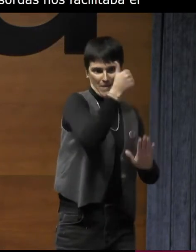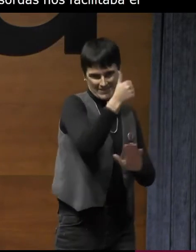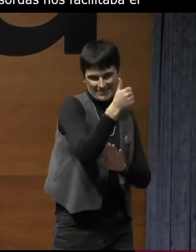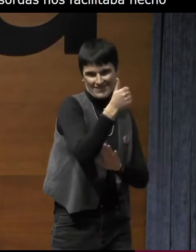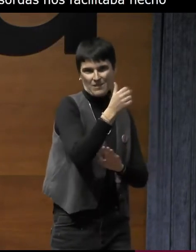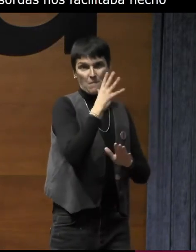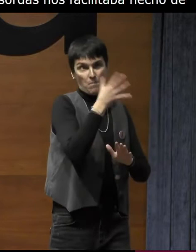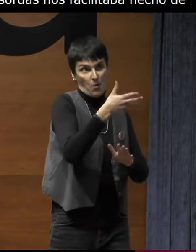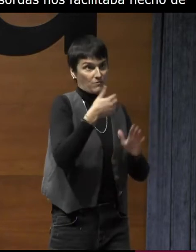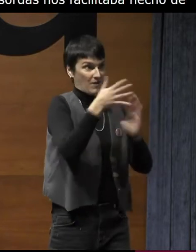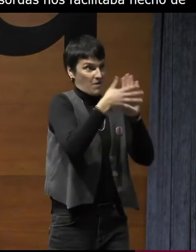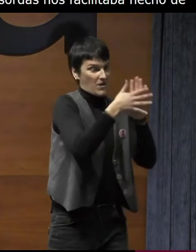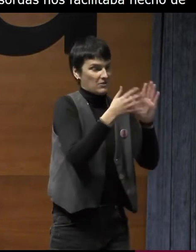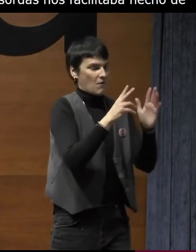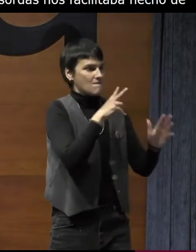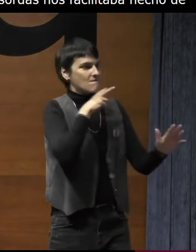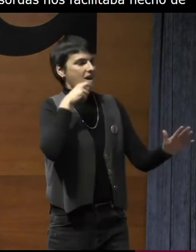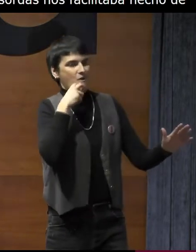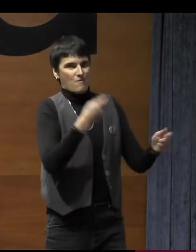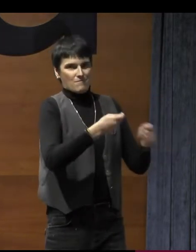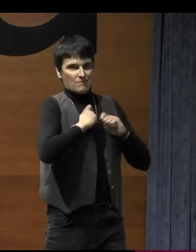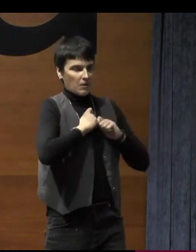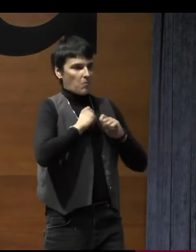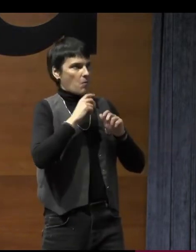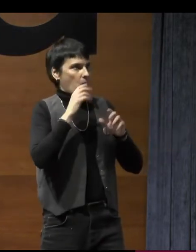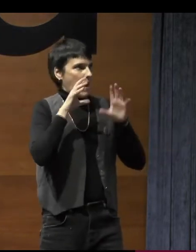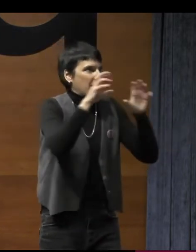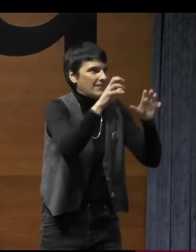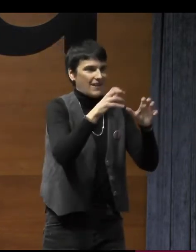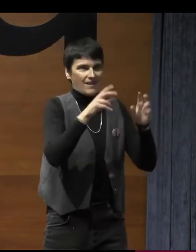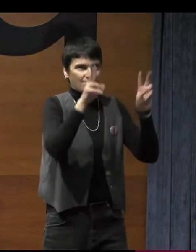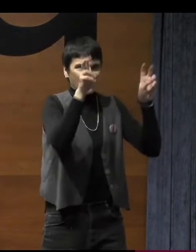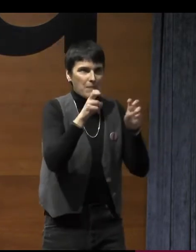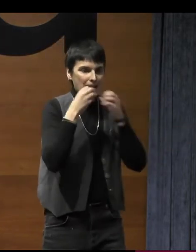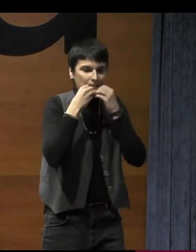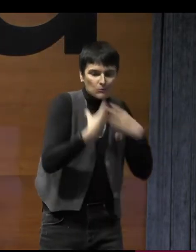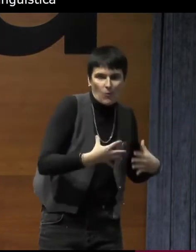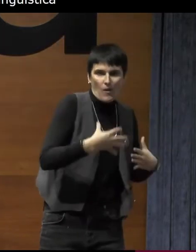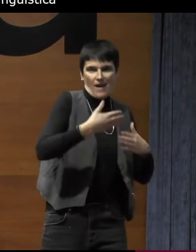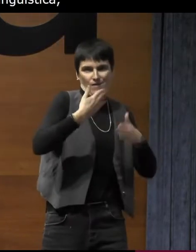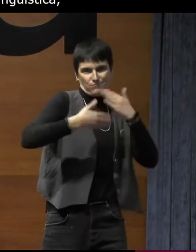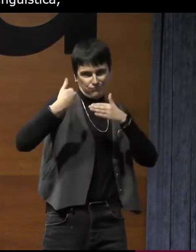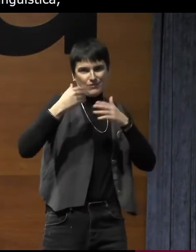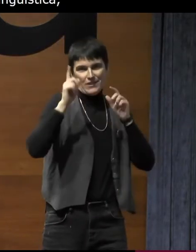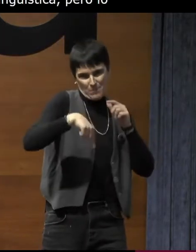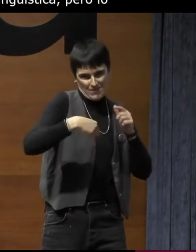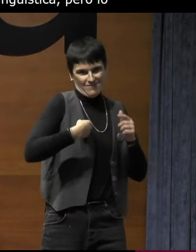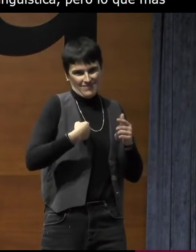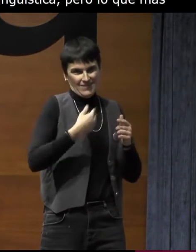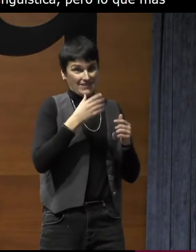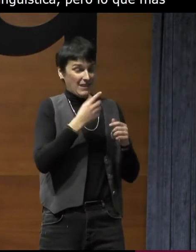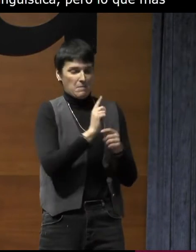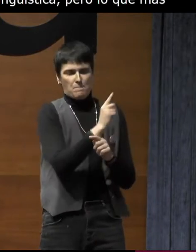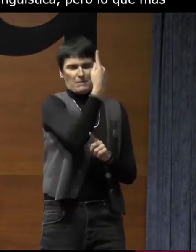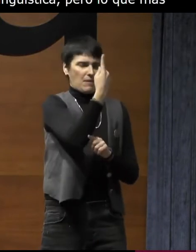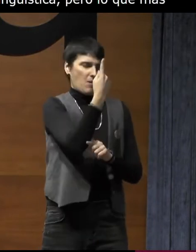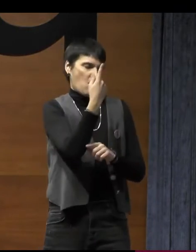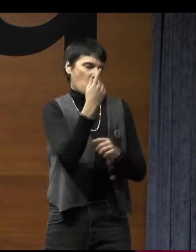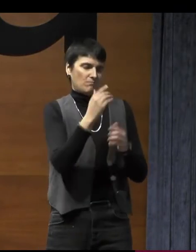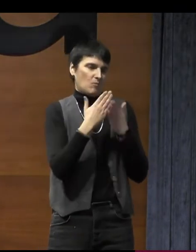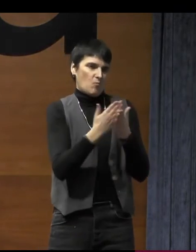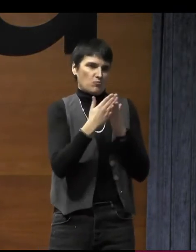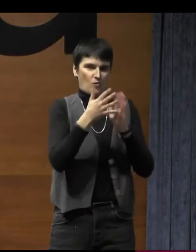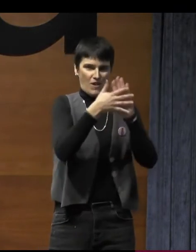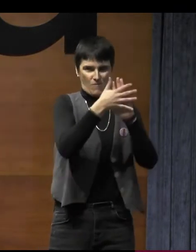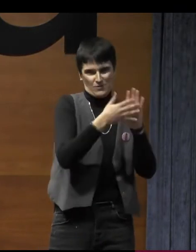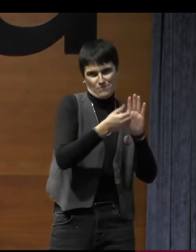lingüística, pero lo que más nos empoderaba era participar en cursos de lengua de signos para